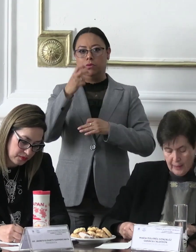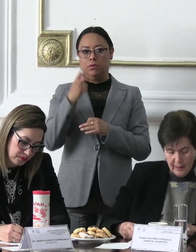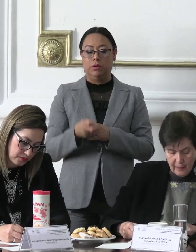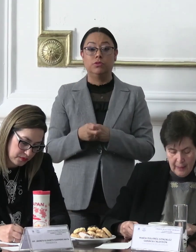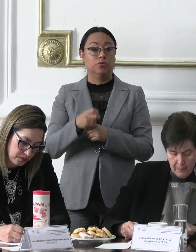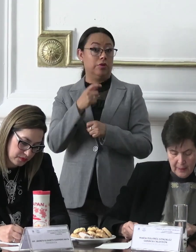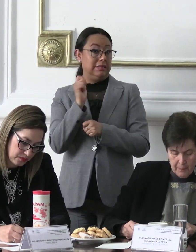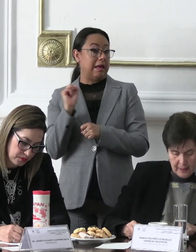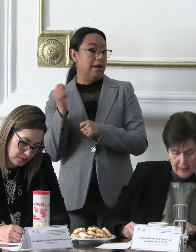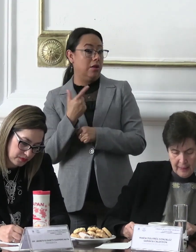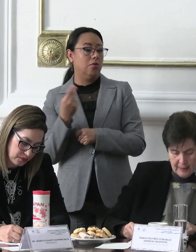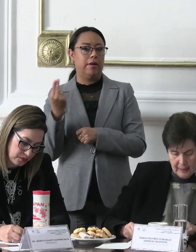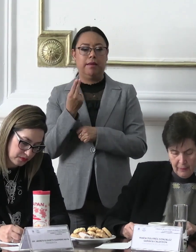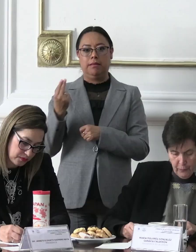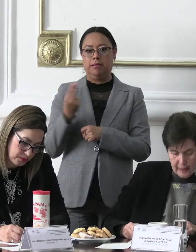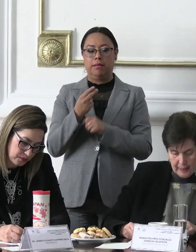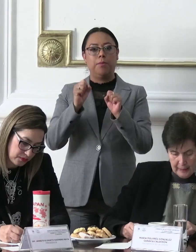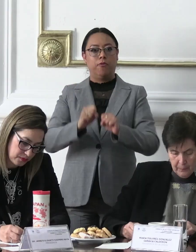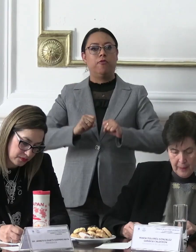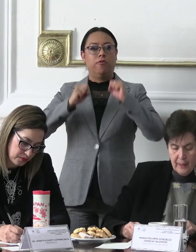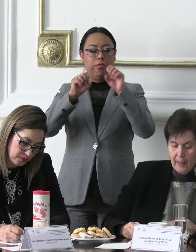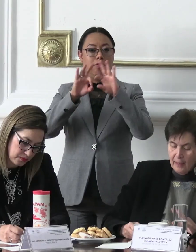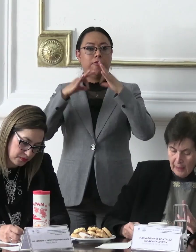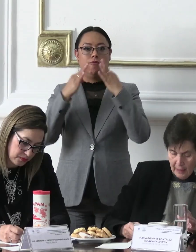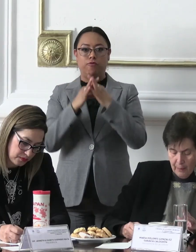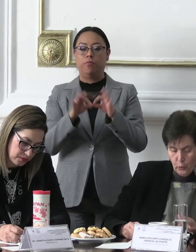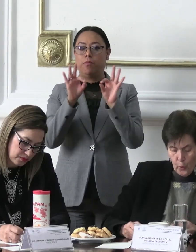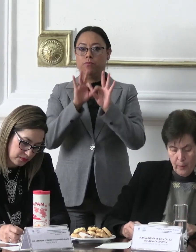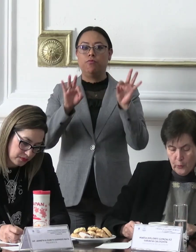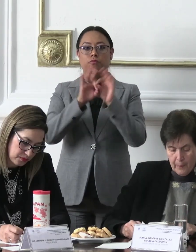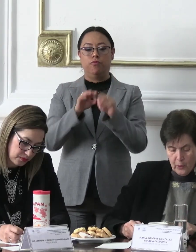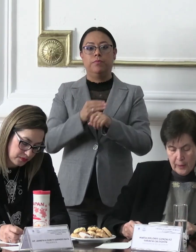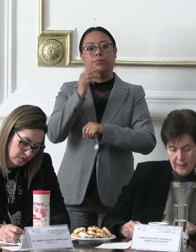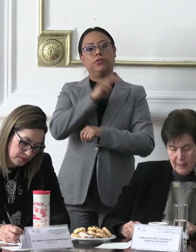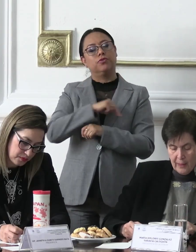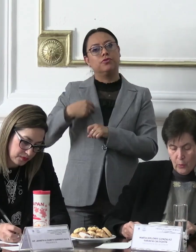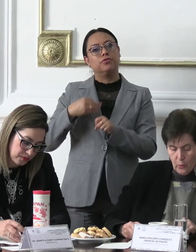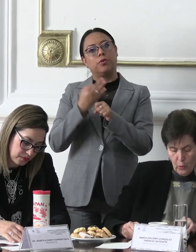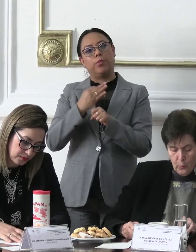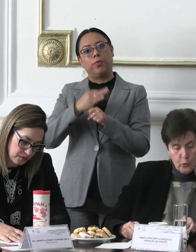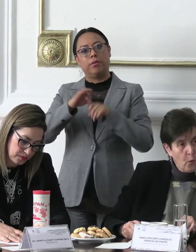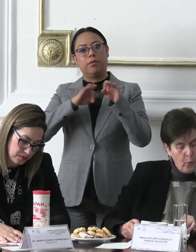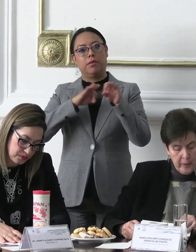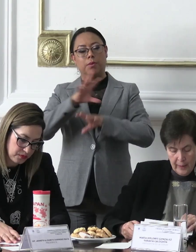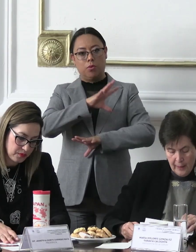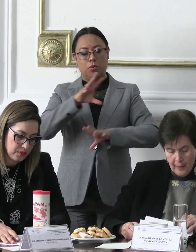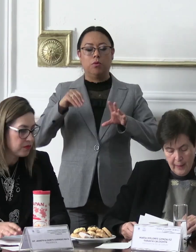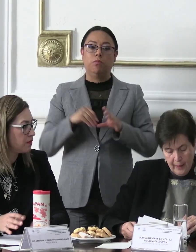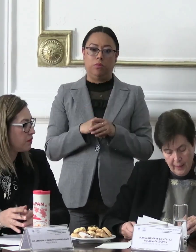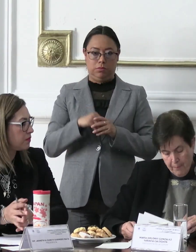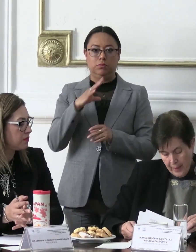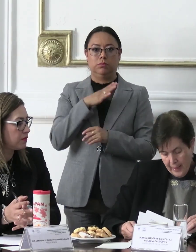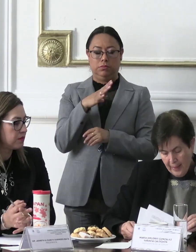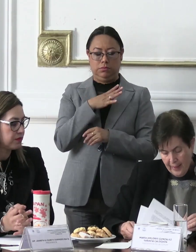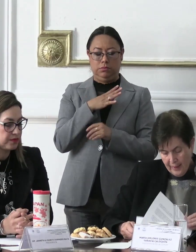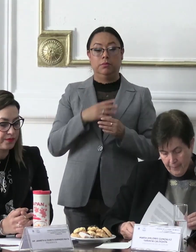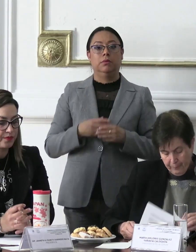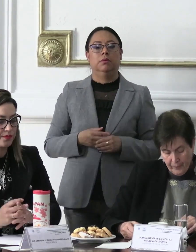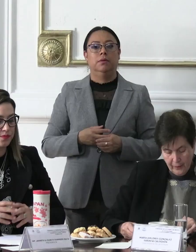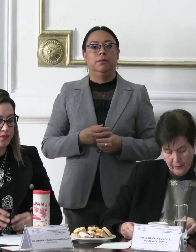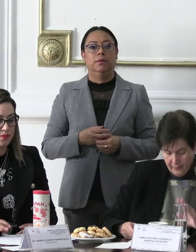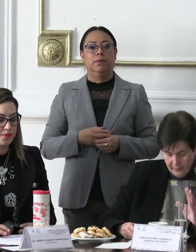a fortalecer también de manera significativa. Tenemos todo el trabajo que se hace con los ombuds móviles y